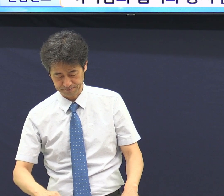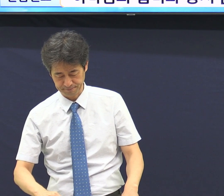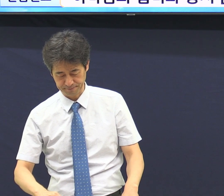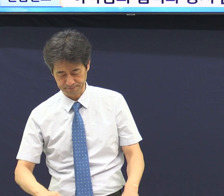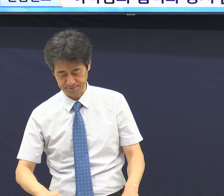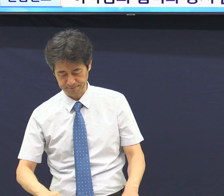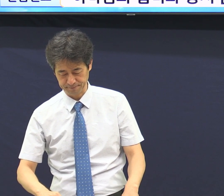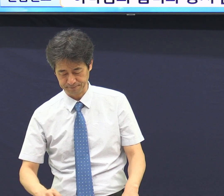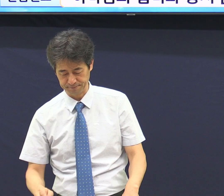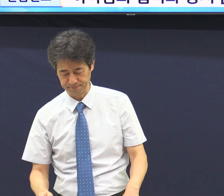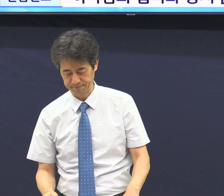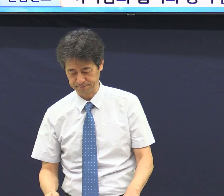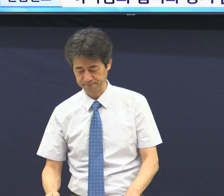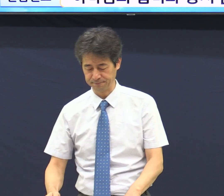맡기고 믿습니다.